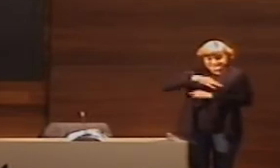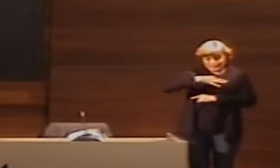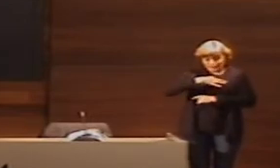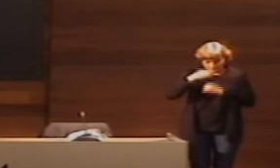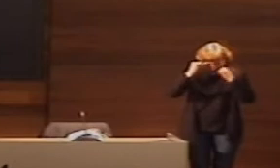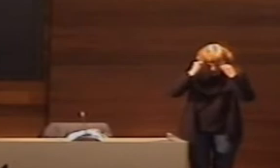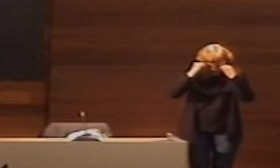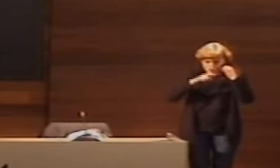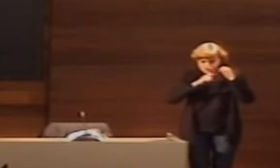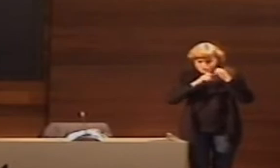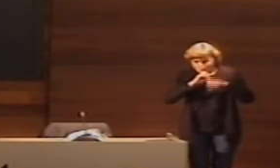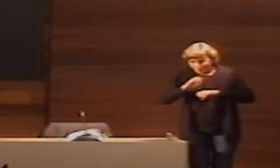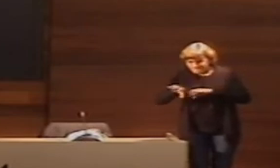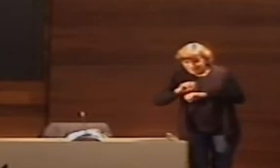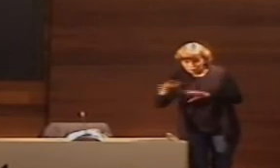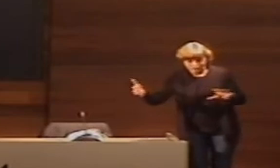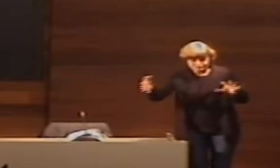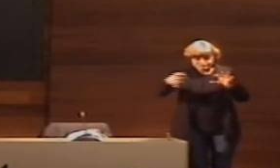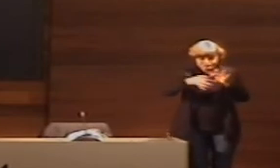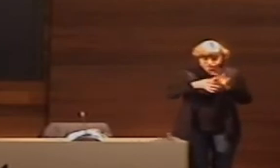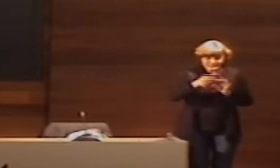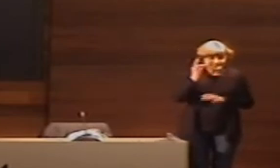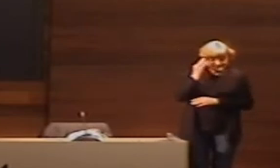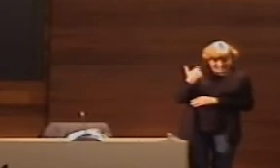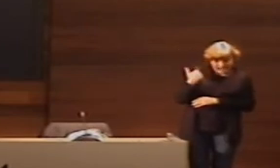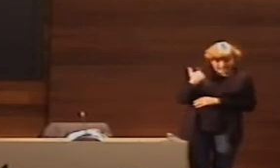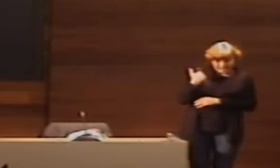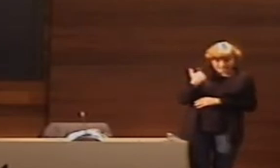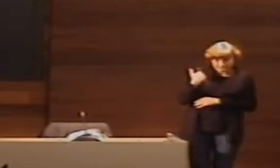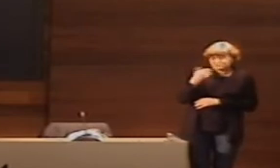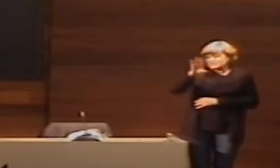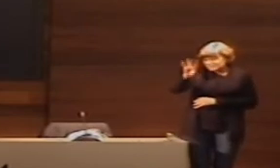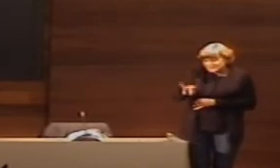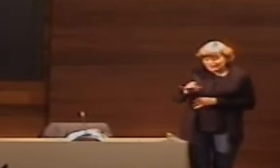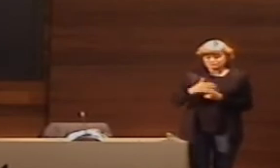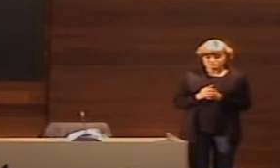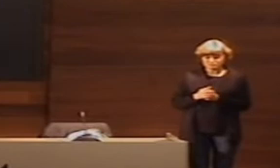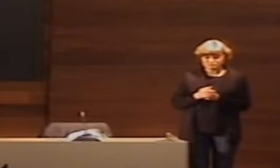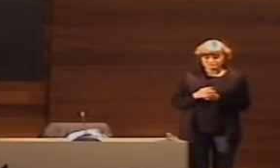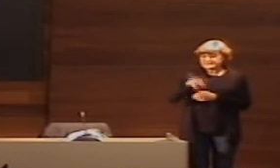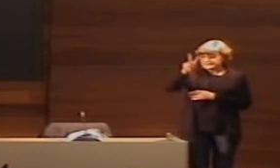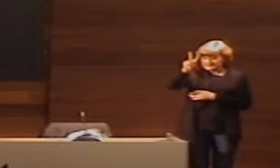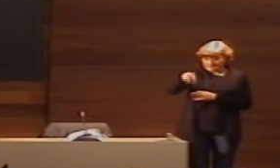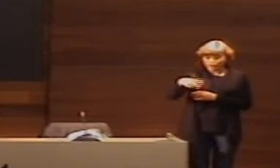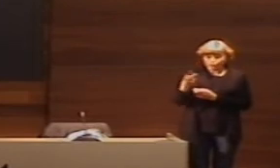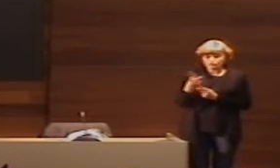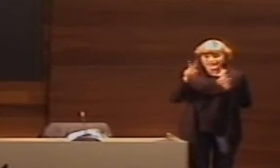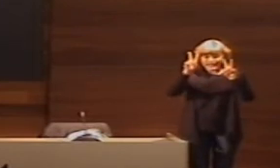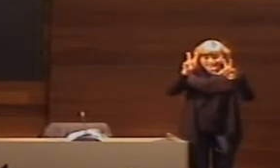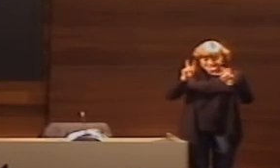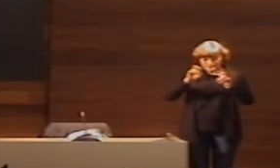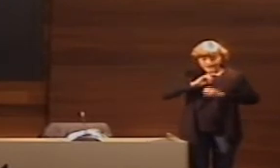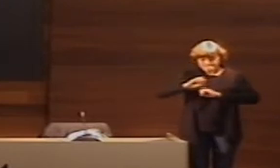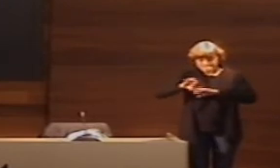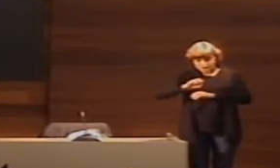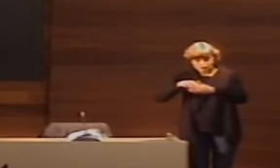poco en línea con la intervención anterior, realmente... sí, es decir, cuando hablamos de residuos hay muchos agentes